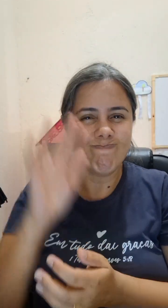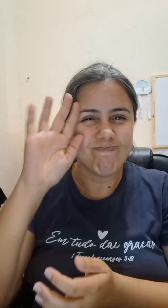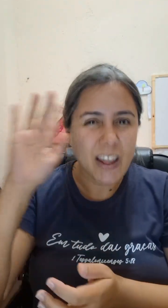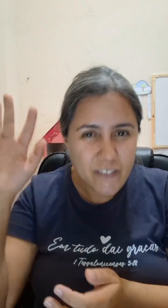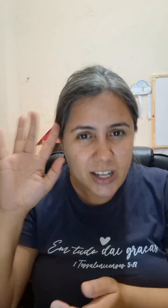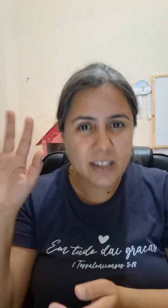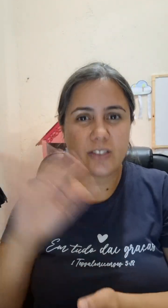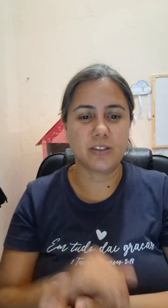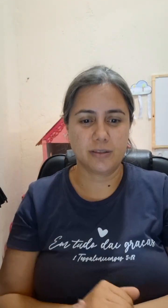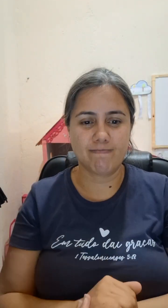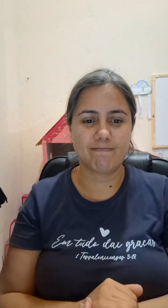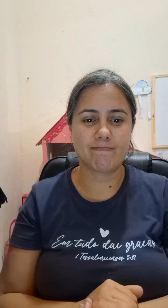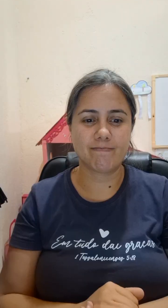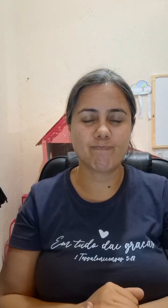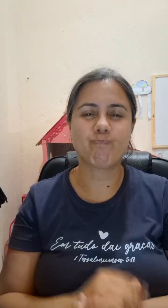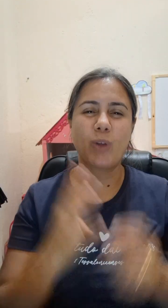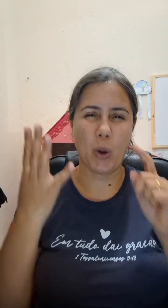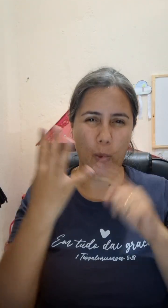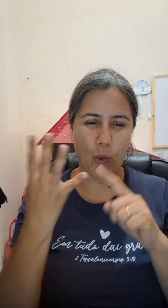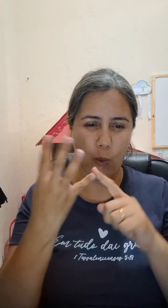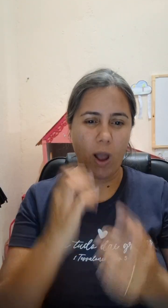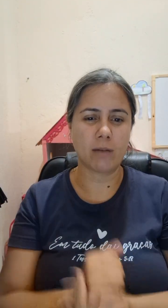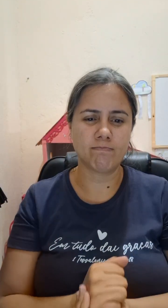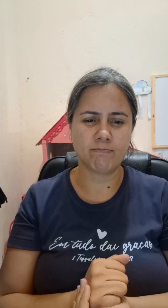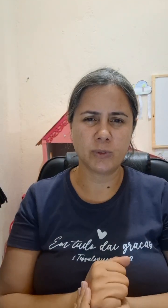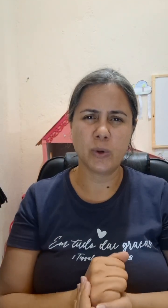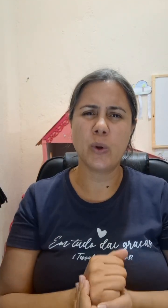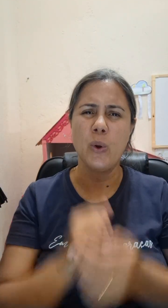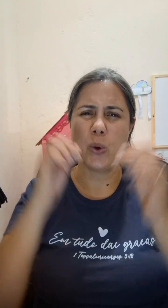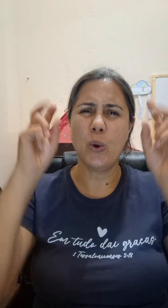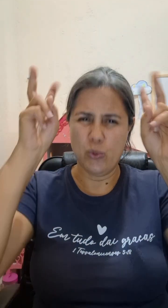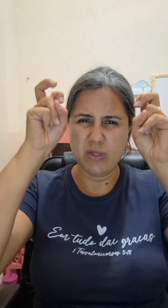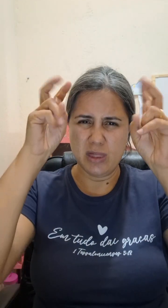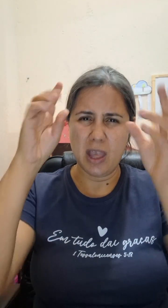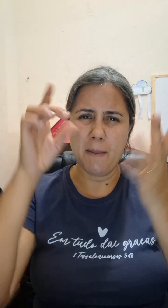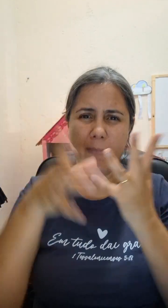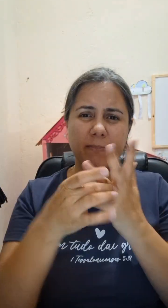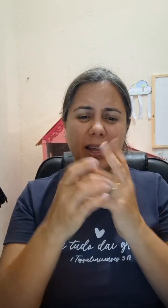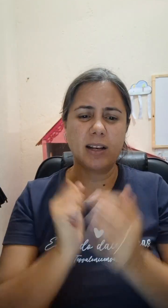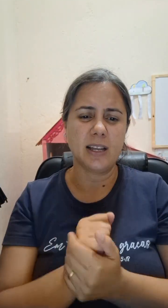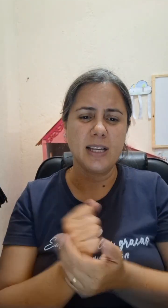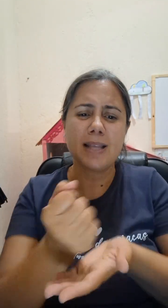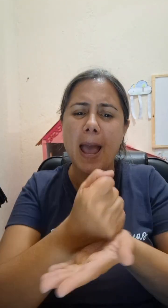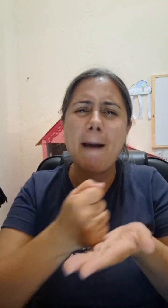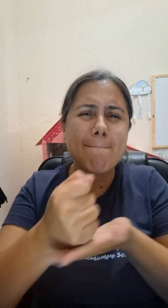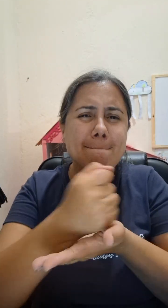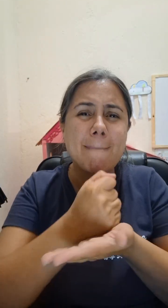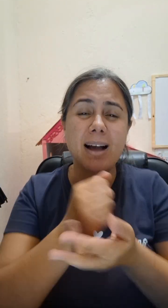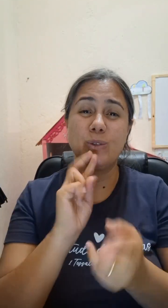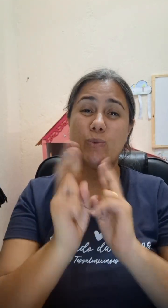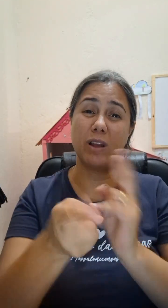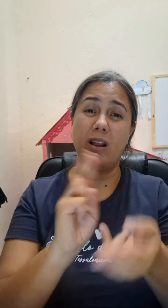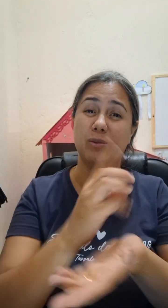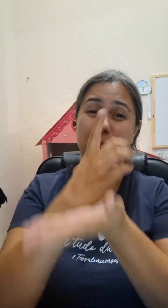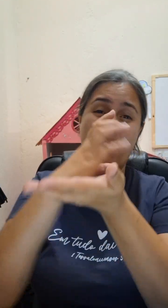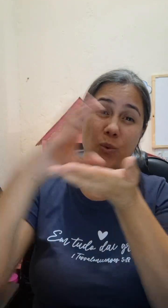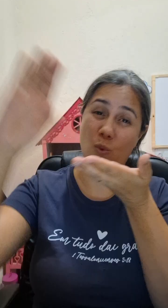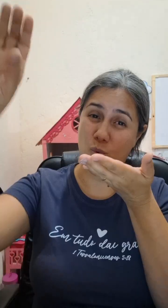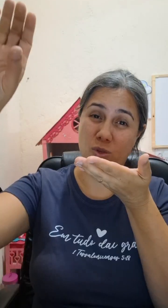obediência a Deus, racional, consciente e refletida. 4. O